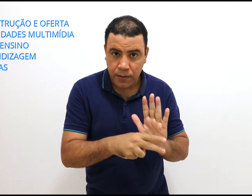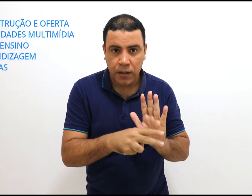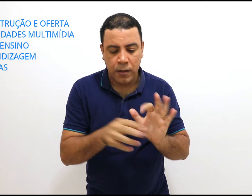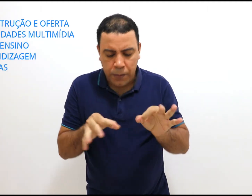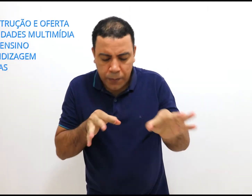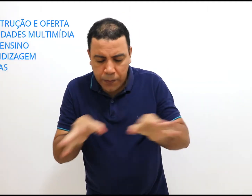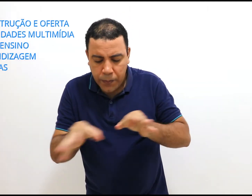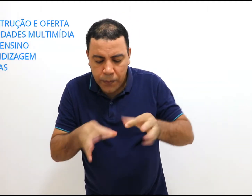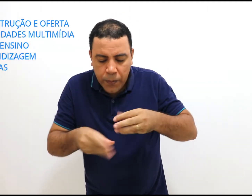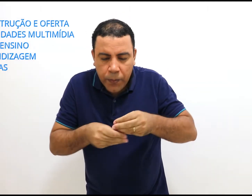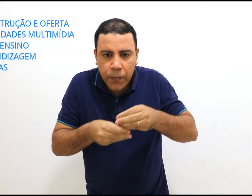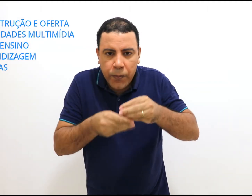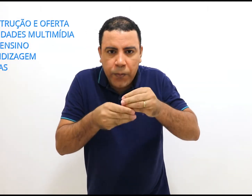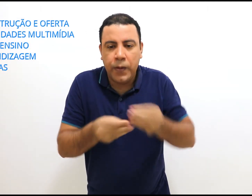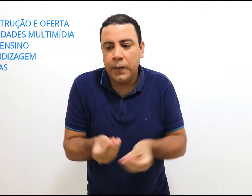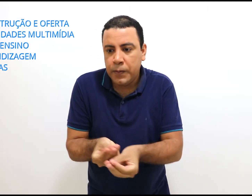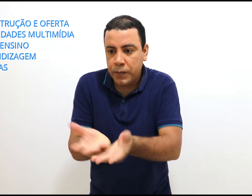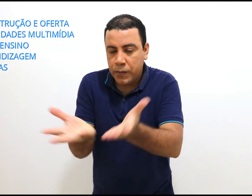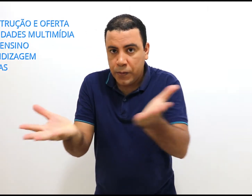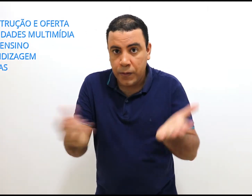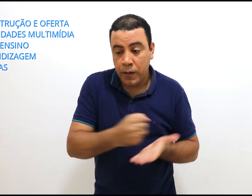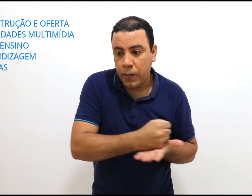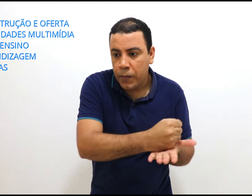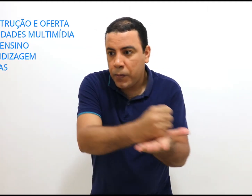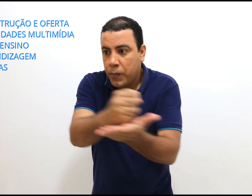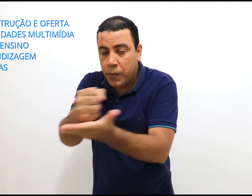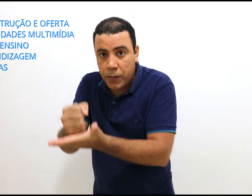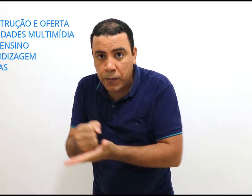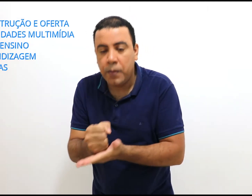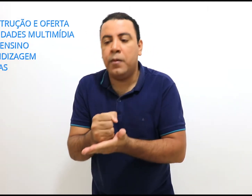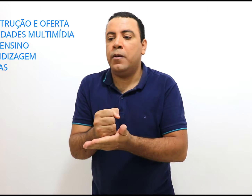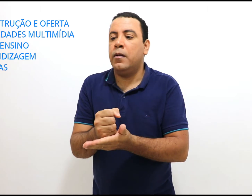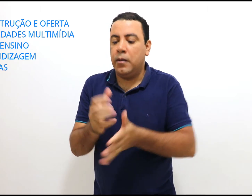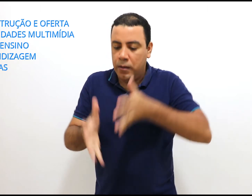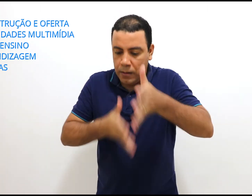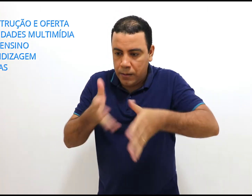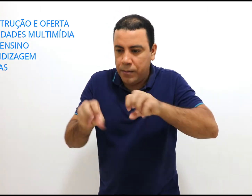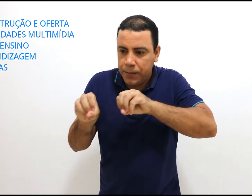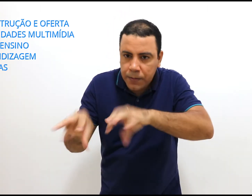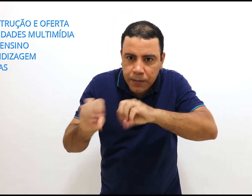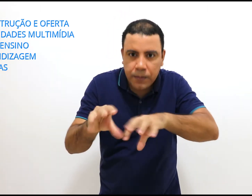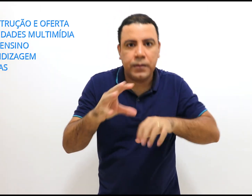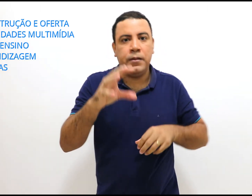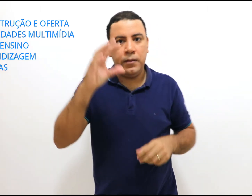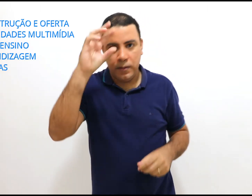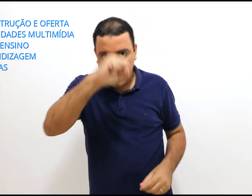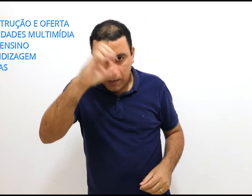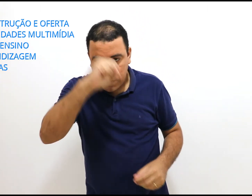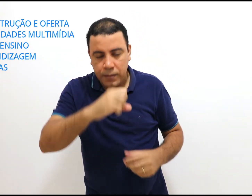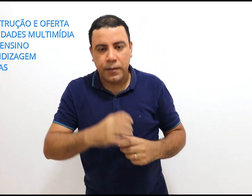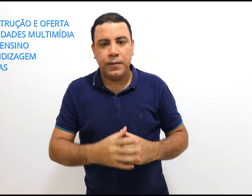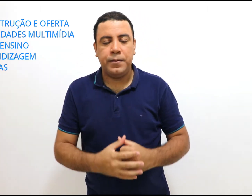construção e oferta de atividades multimídia para o ensino e aprendizagem de